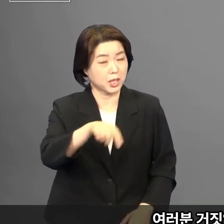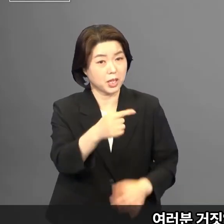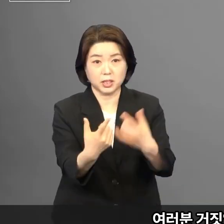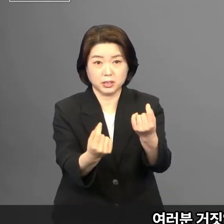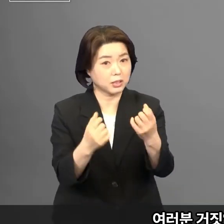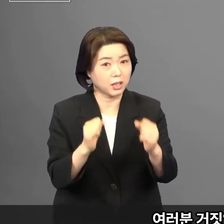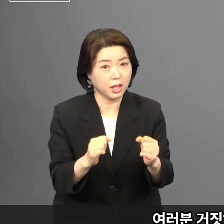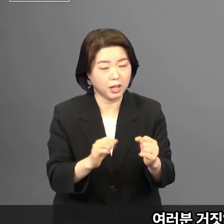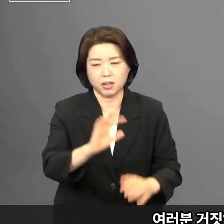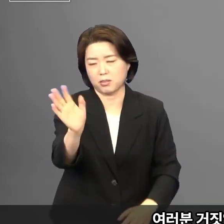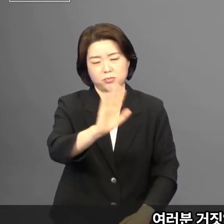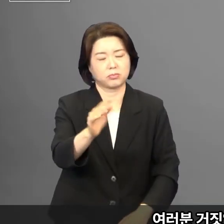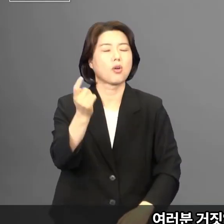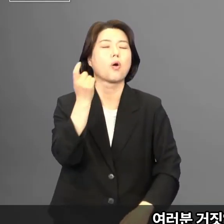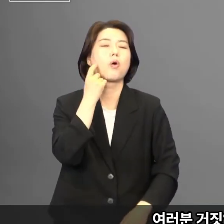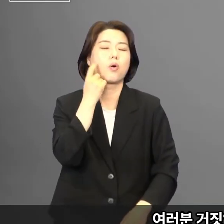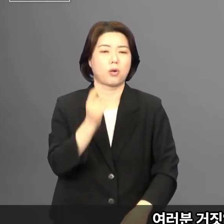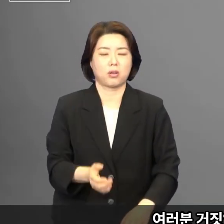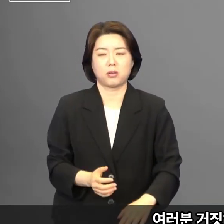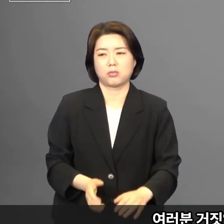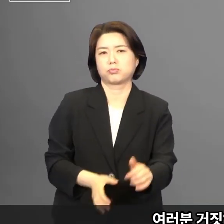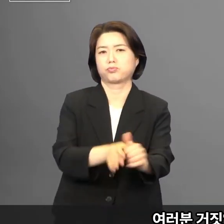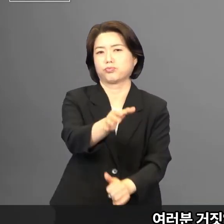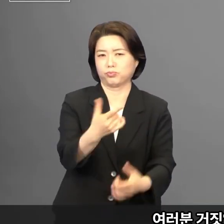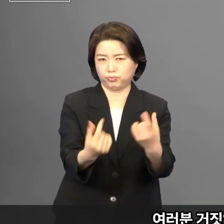여러분, 거짓입니다. 모함입니다.